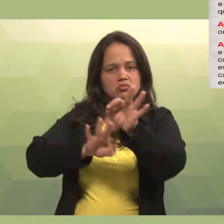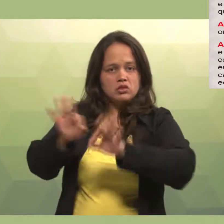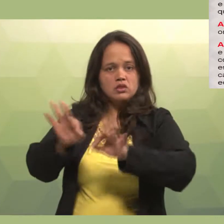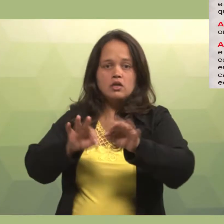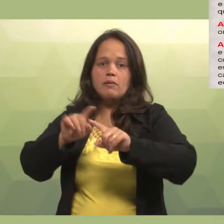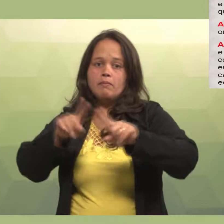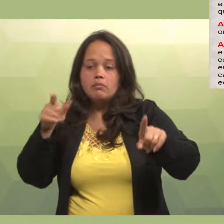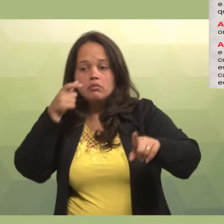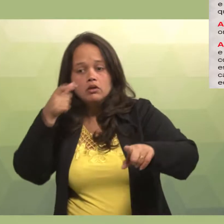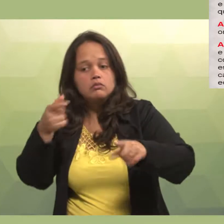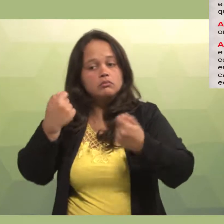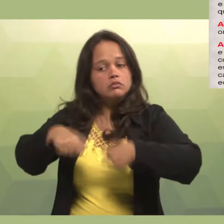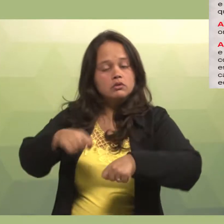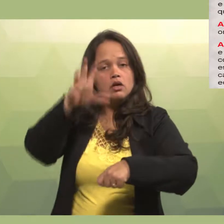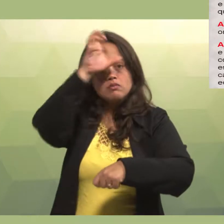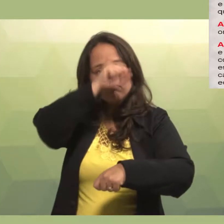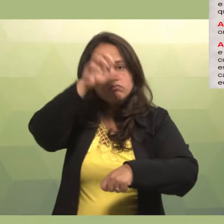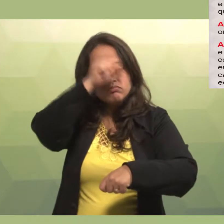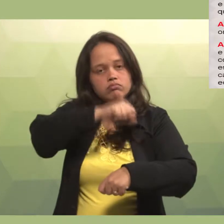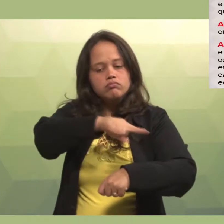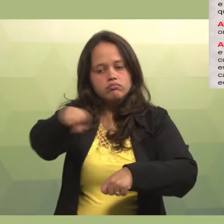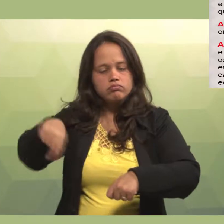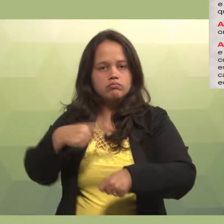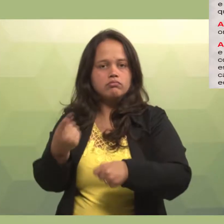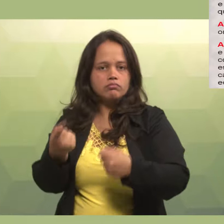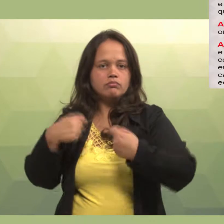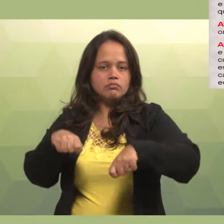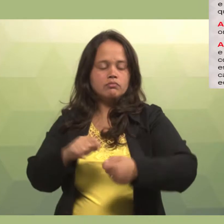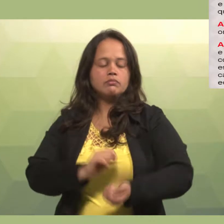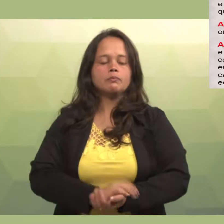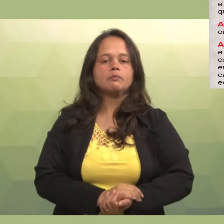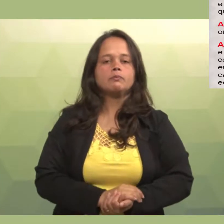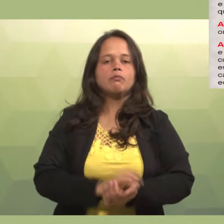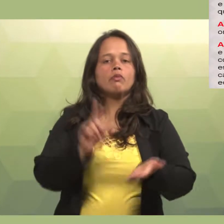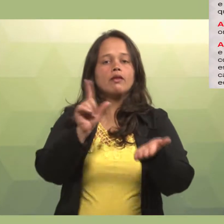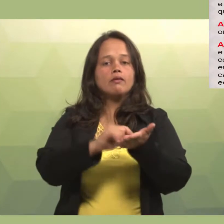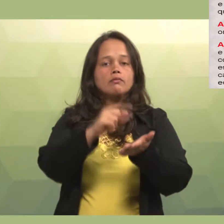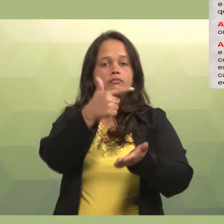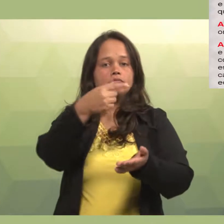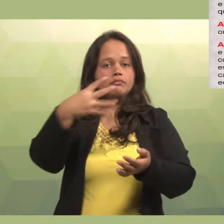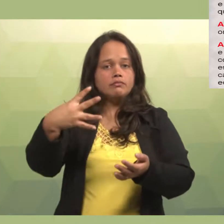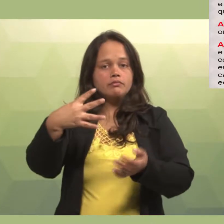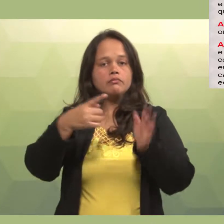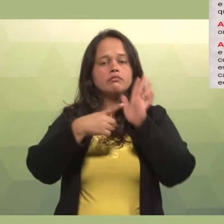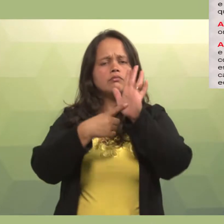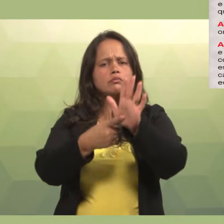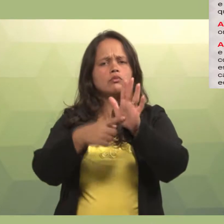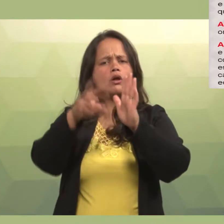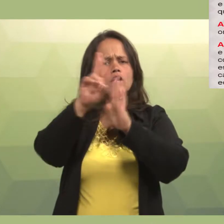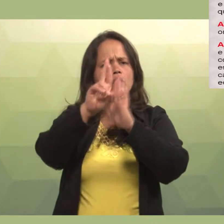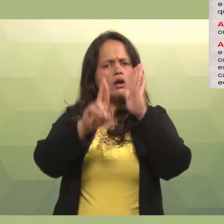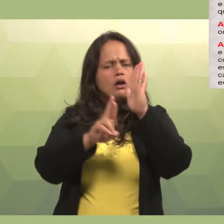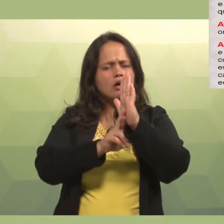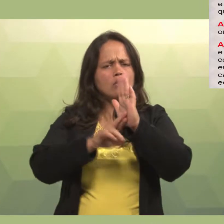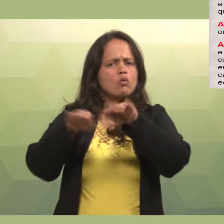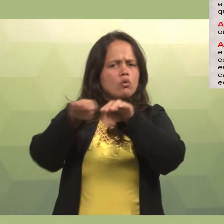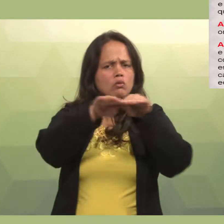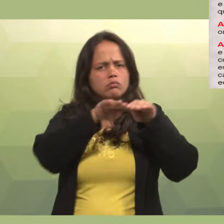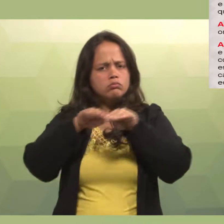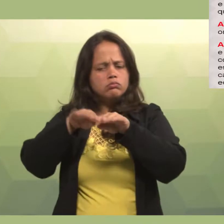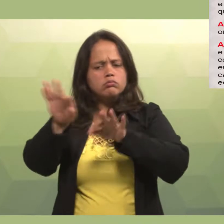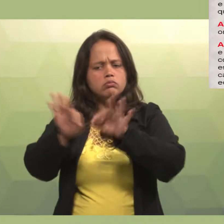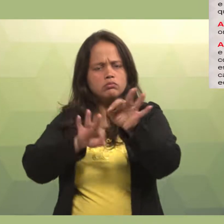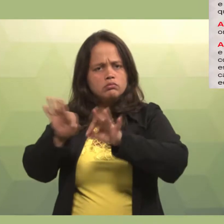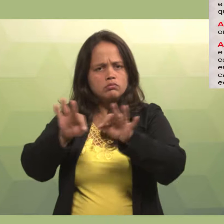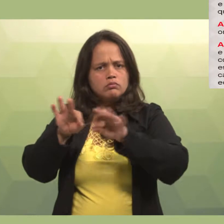aprendizagem, assim o recomendar. O artigo 24 define as regras comuns de organização da educação básica, carga